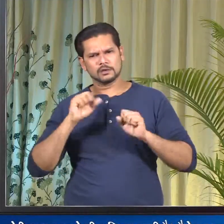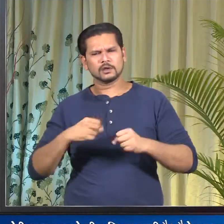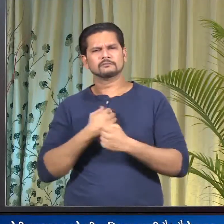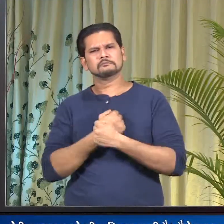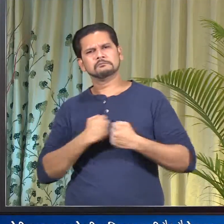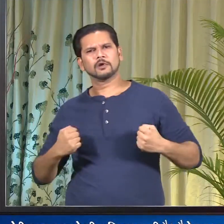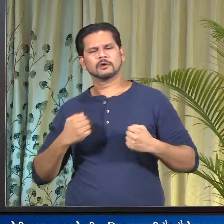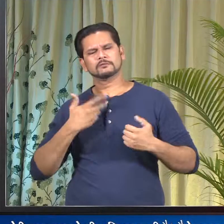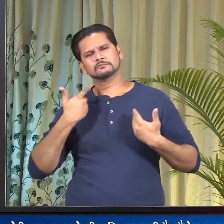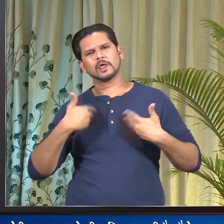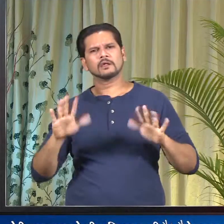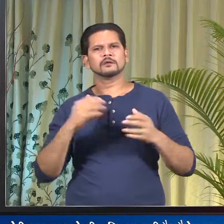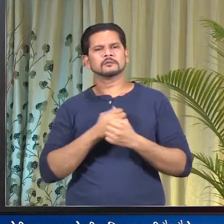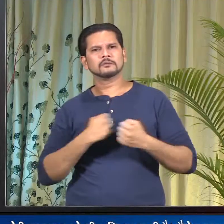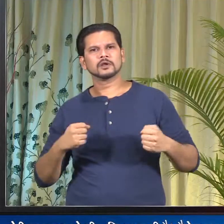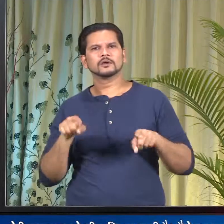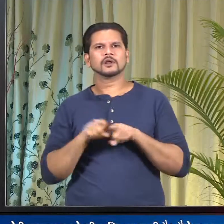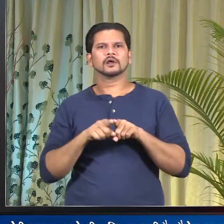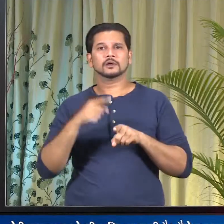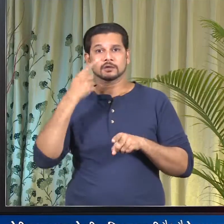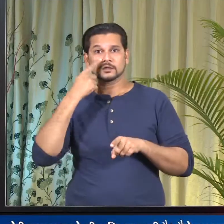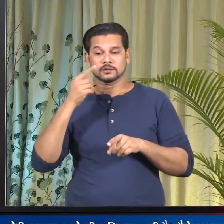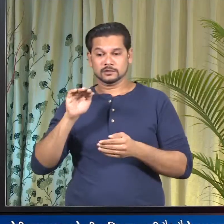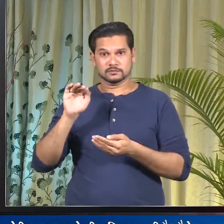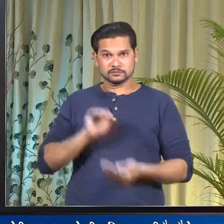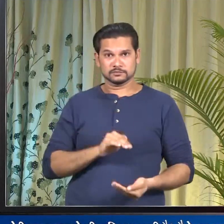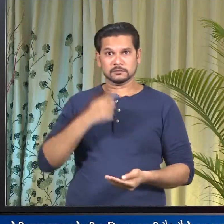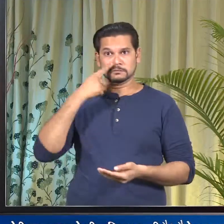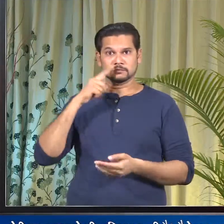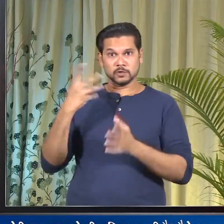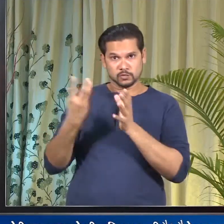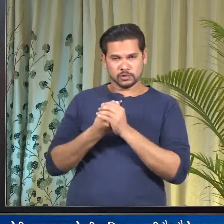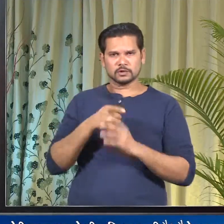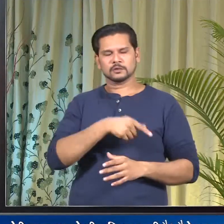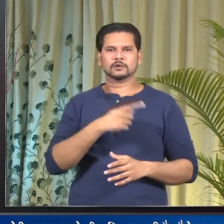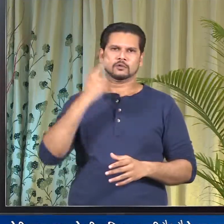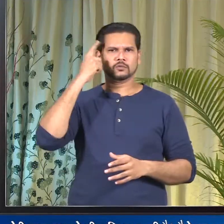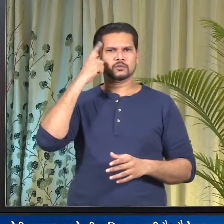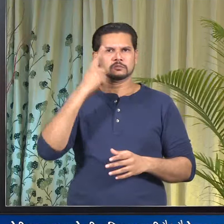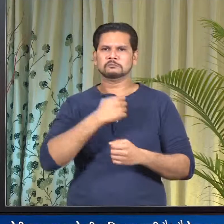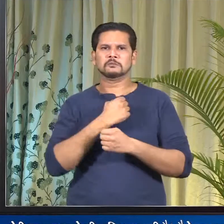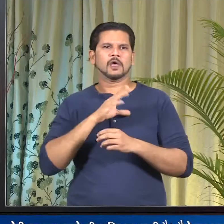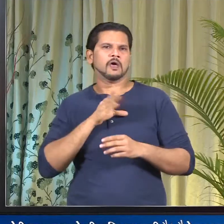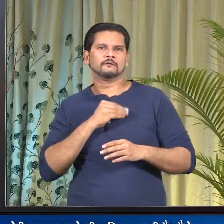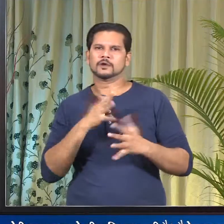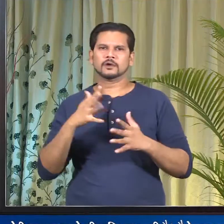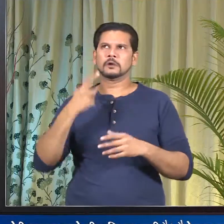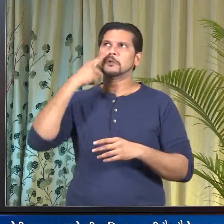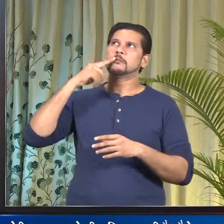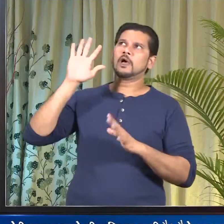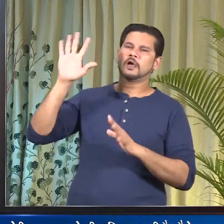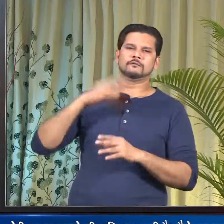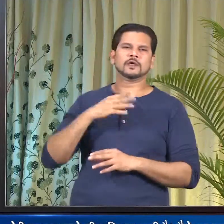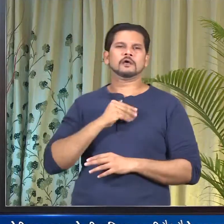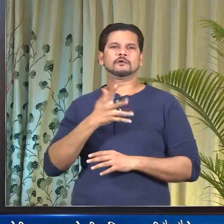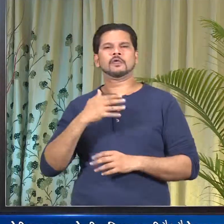जाती है, जैसे एक बच्चा अपने माता-पिता के साथ है, तो वो नहीं डरता है, उसको पता है, मेरे माबाप है, वो सब संभाल लेंगे, अगर